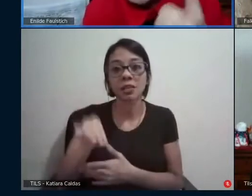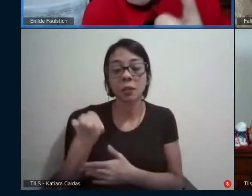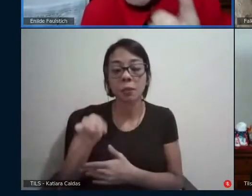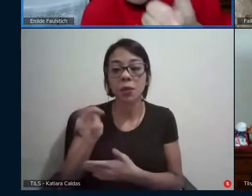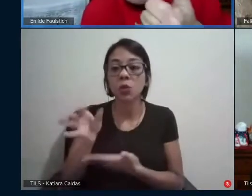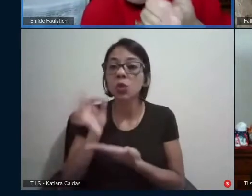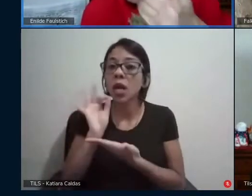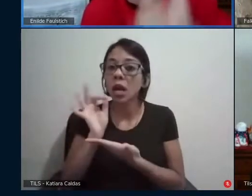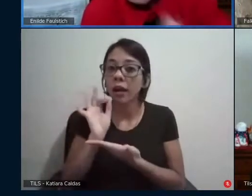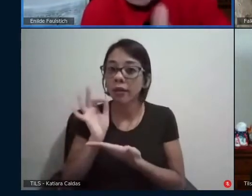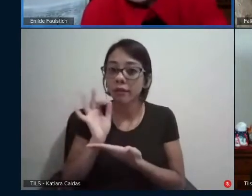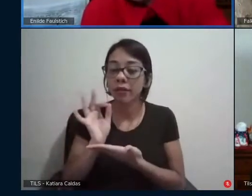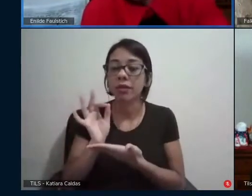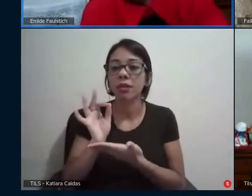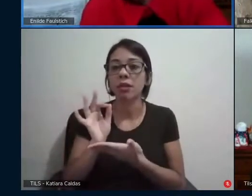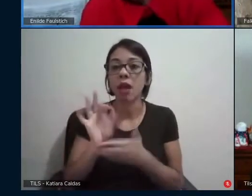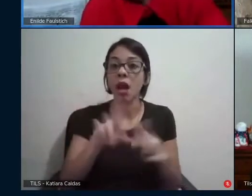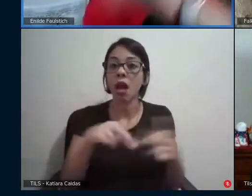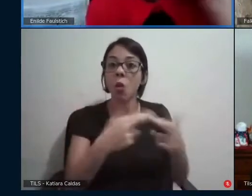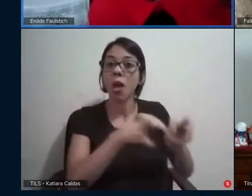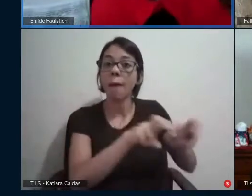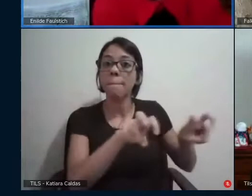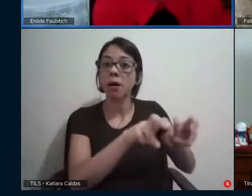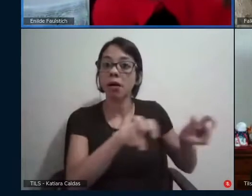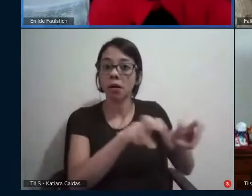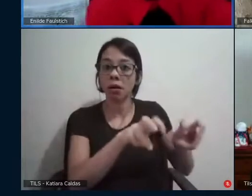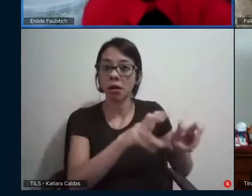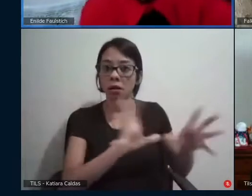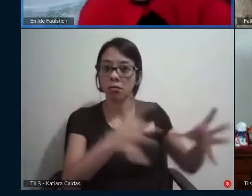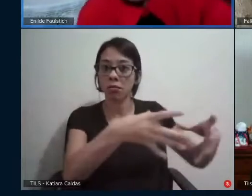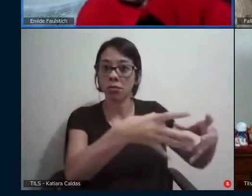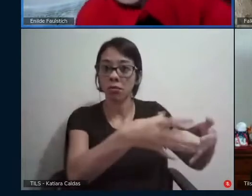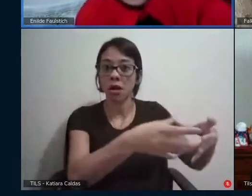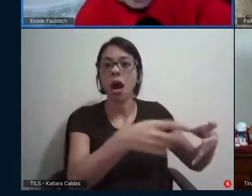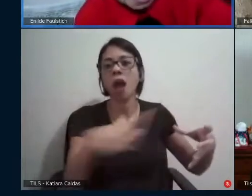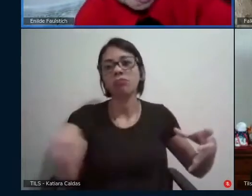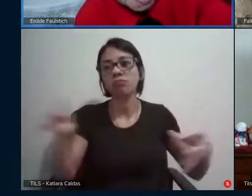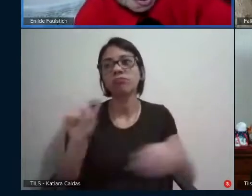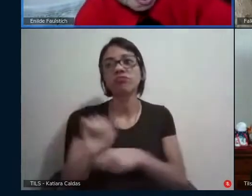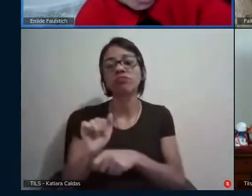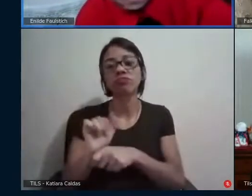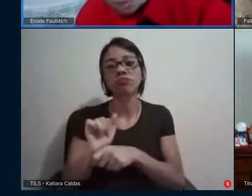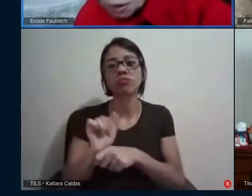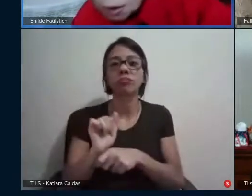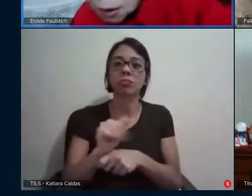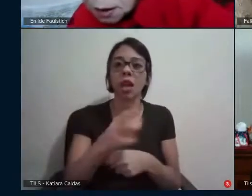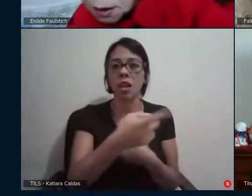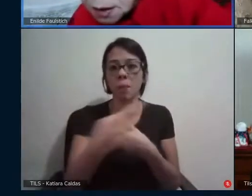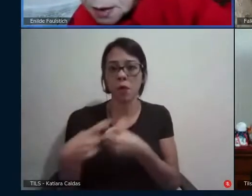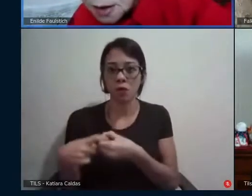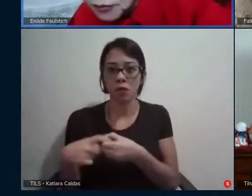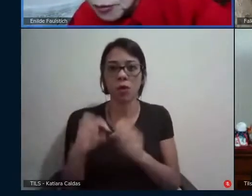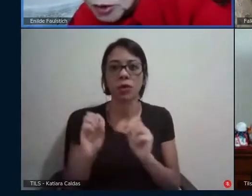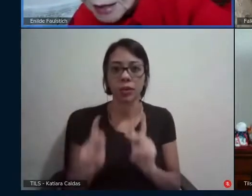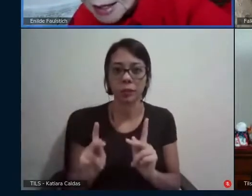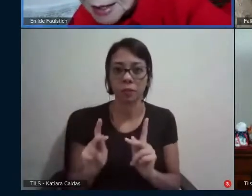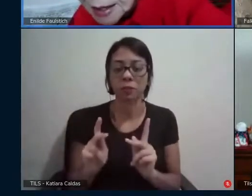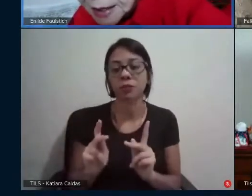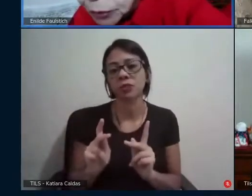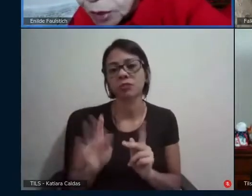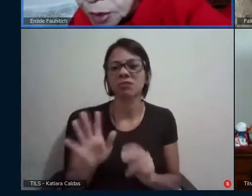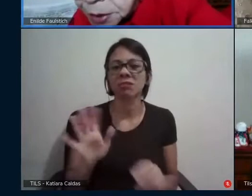tomar, reunir a banca e voltar. Então, como é que fica? 5, vamos